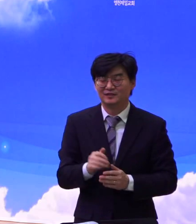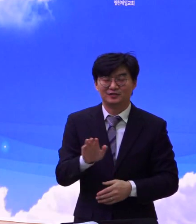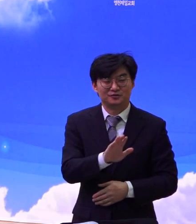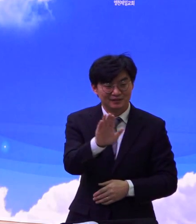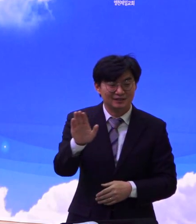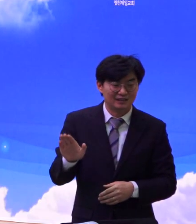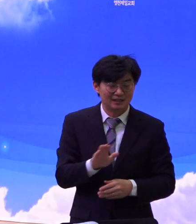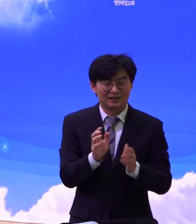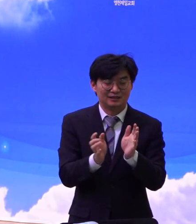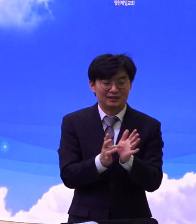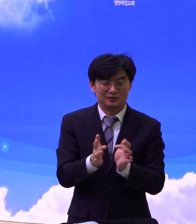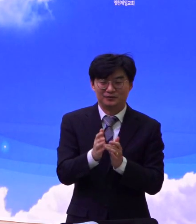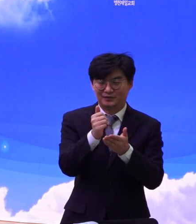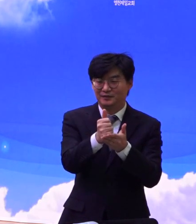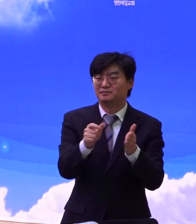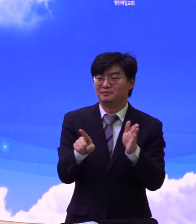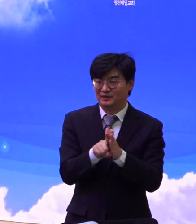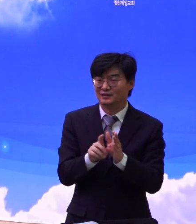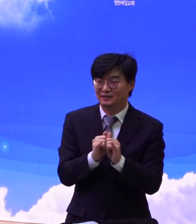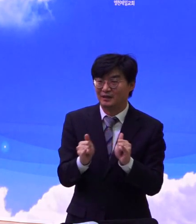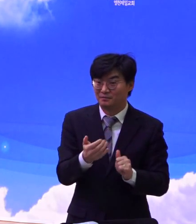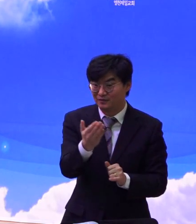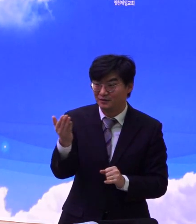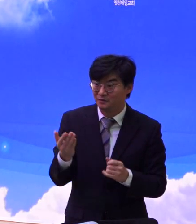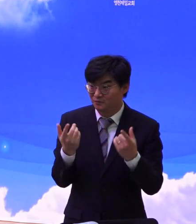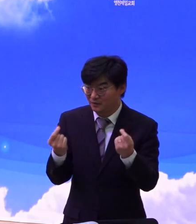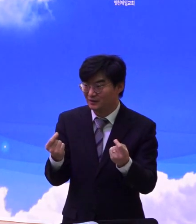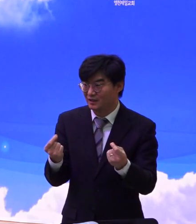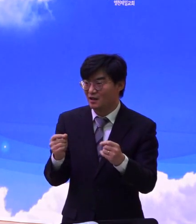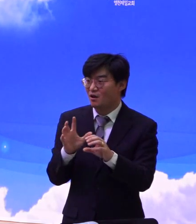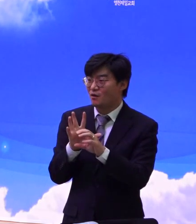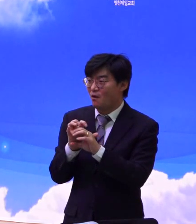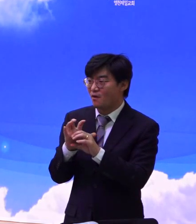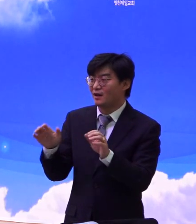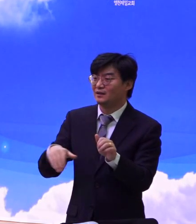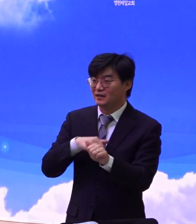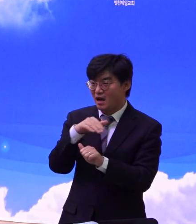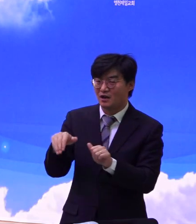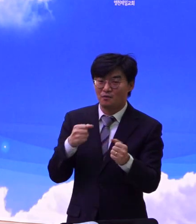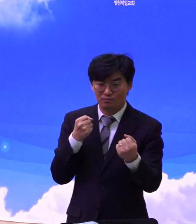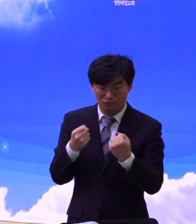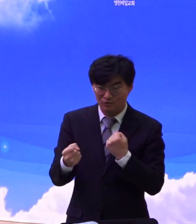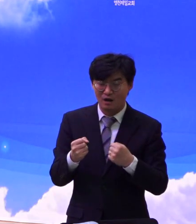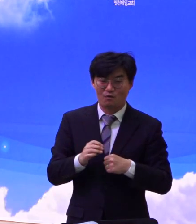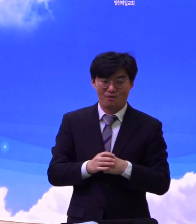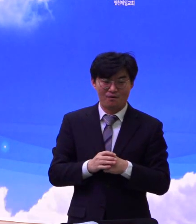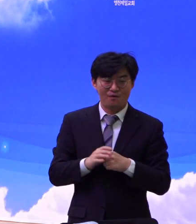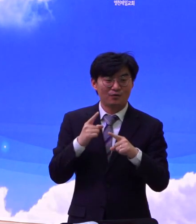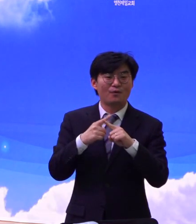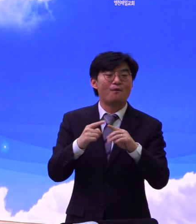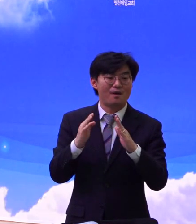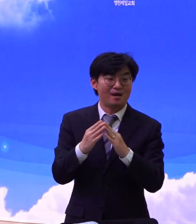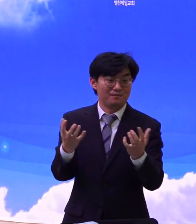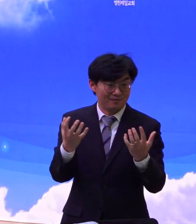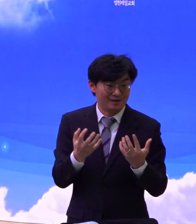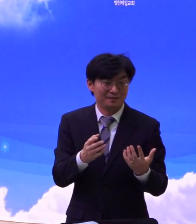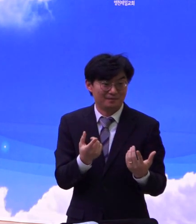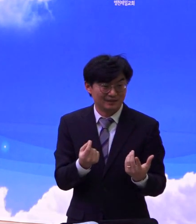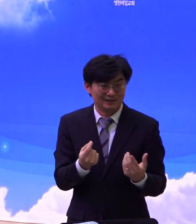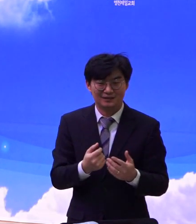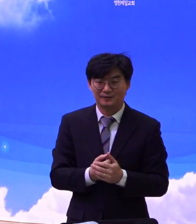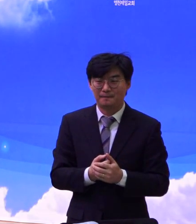우리는 예수 믿는 사람들이죠. 여러분 예수 믿기 때문에 이 코로나 이 상황 속에서도 수많은 사람들 염려하고